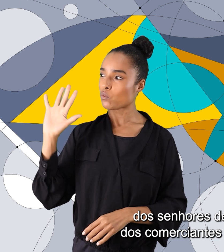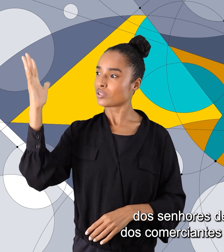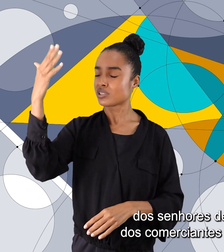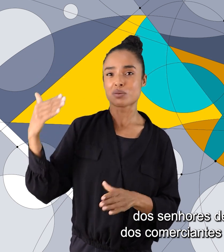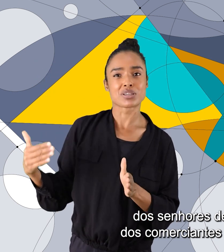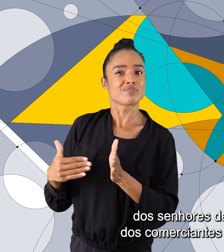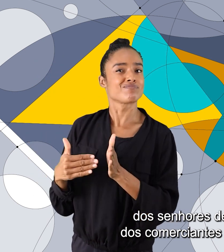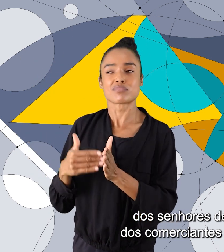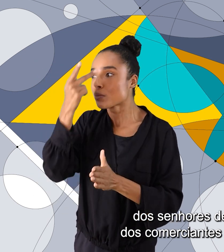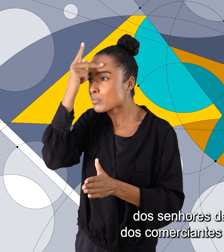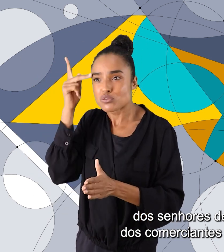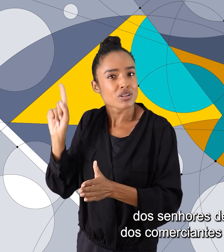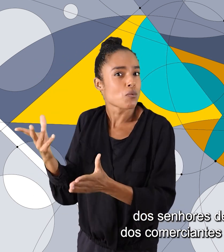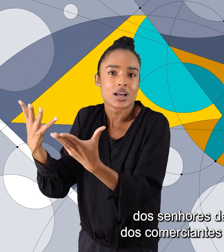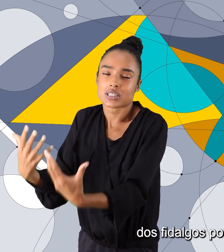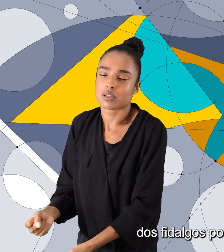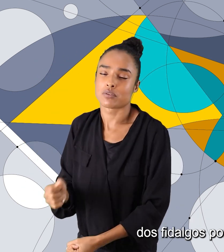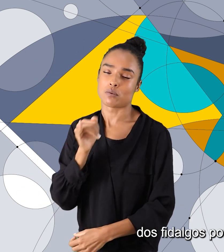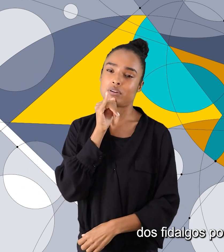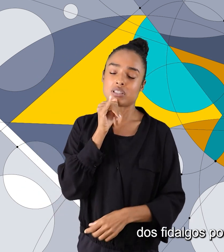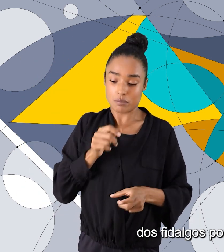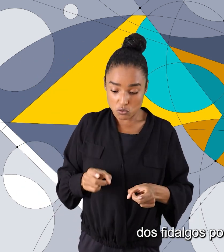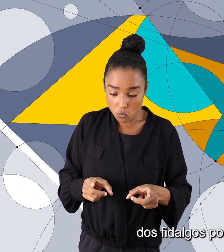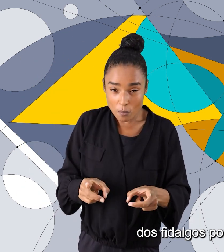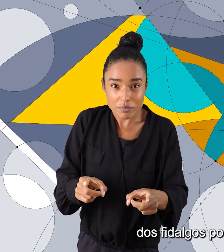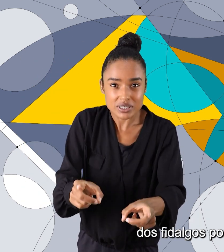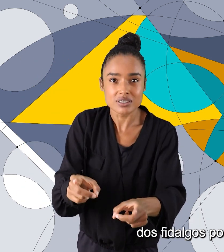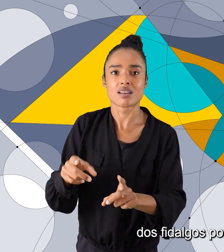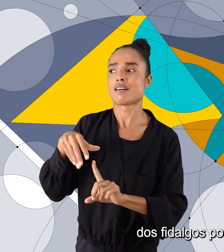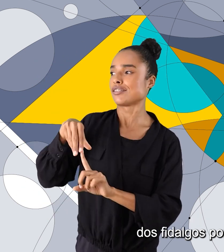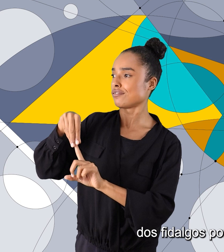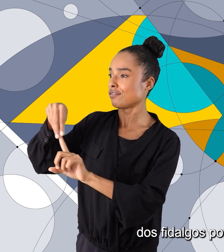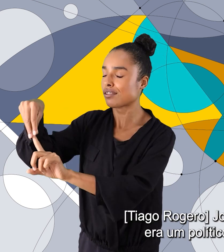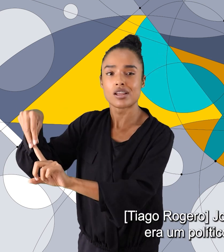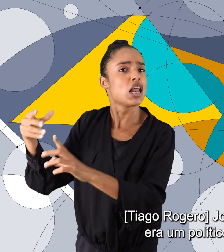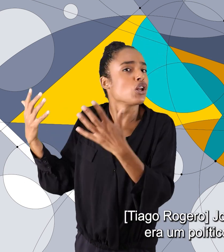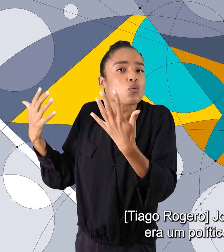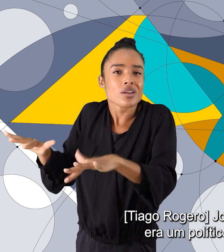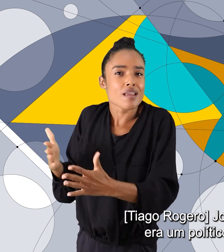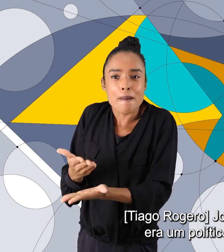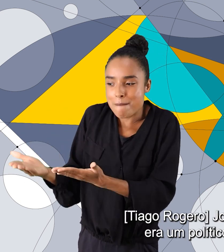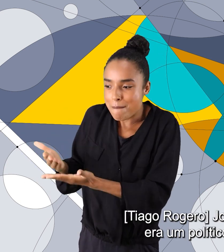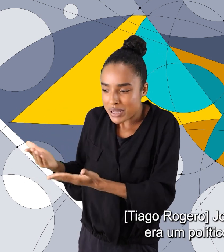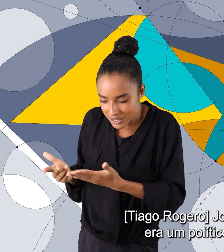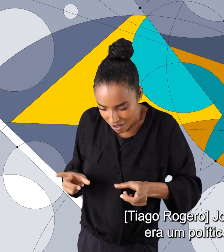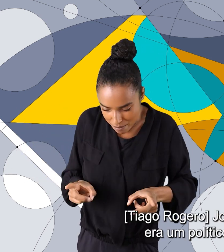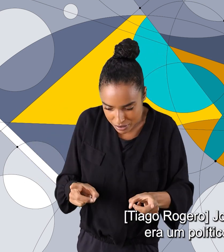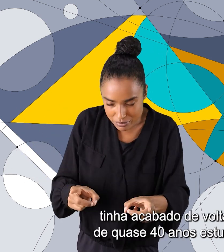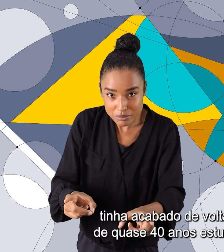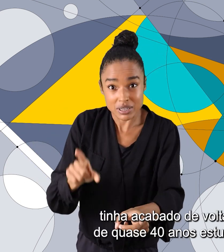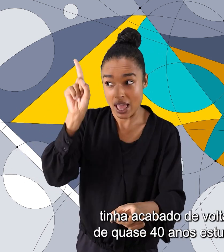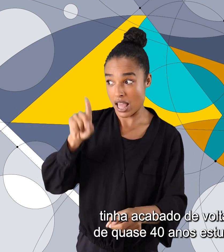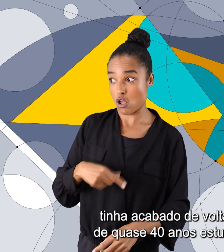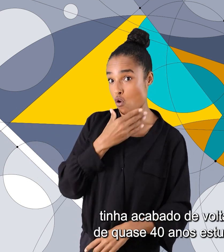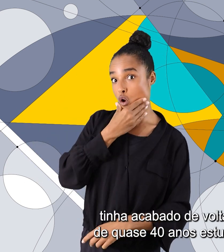senhores de escravos, dos comerciantes portugueses, dos fidalgos portugueses. José Bonifácio era um político branco,